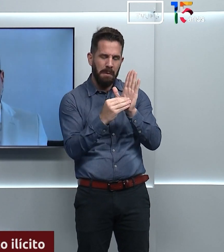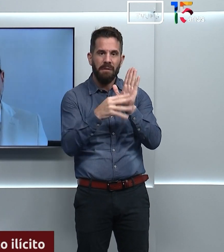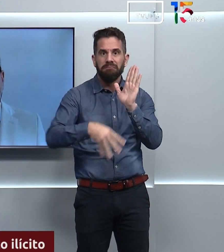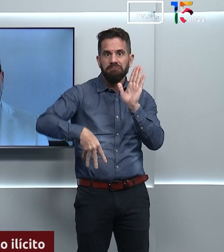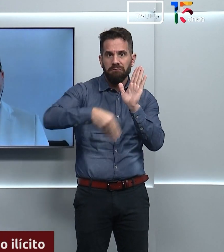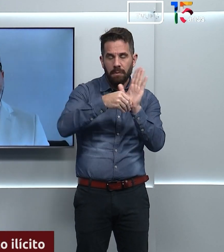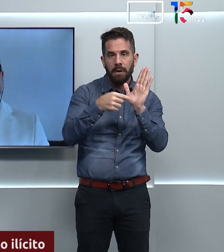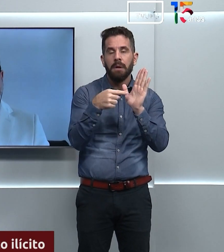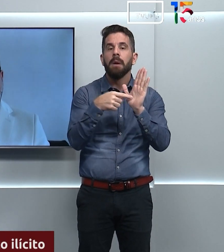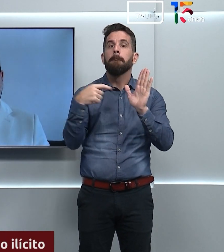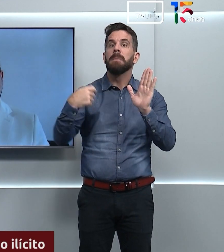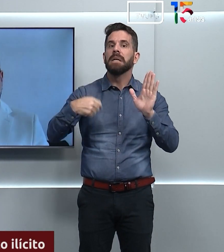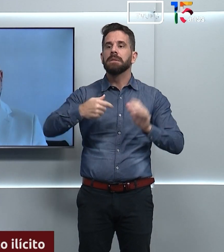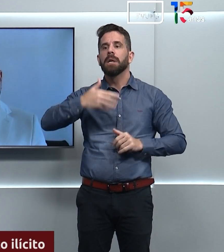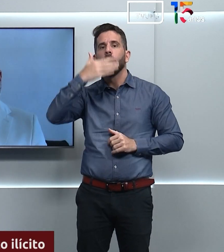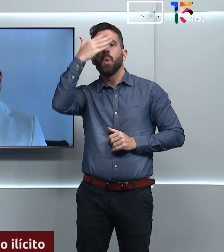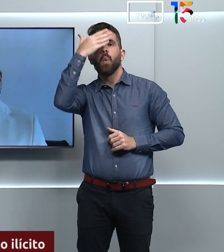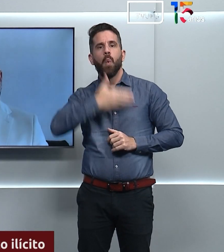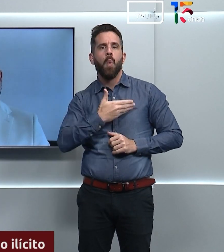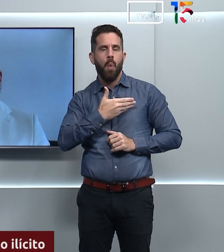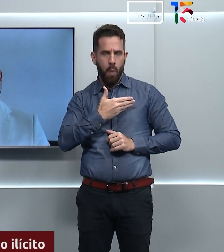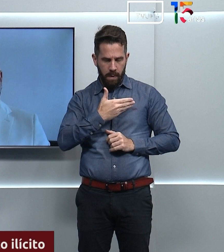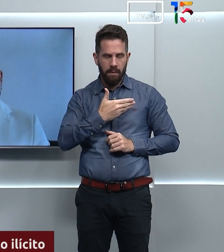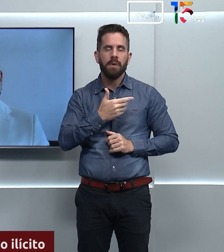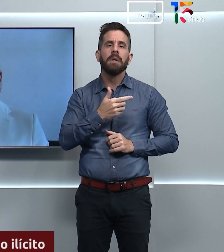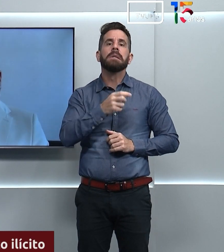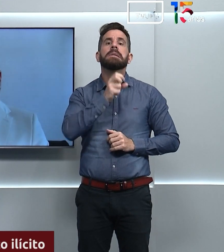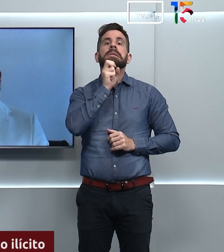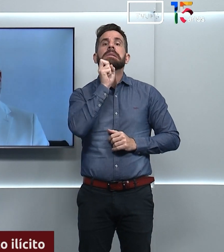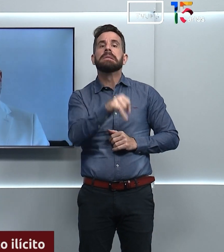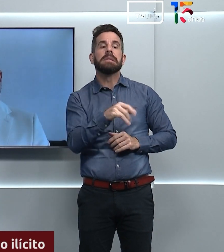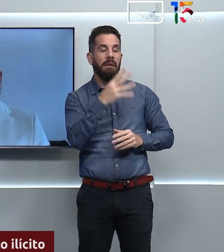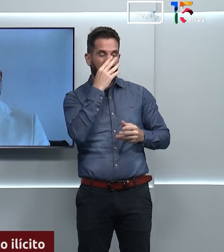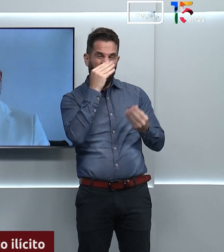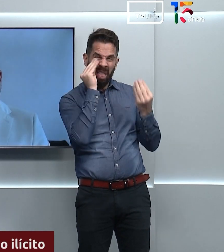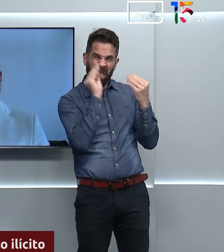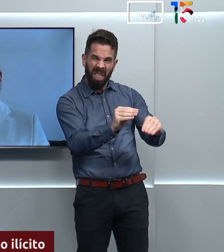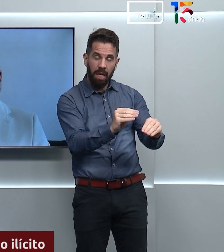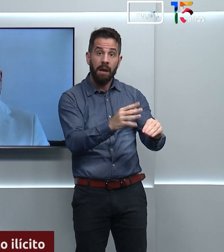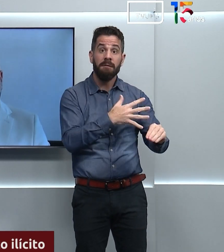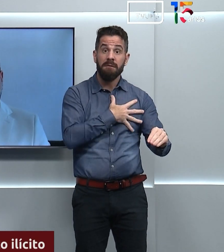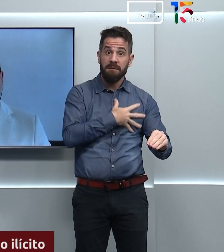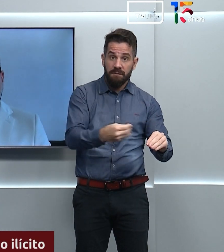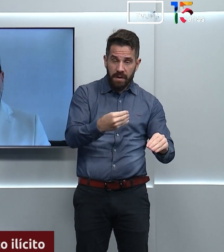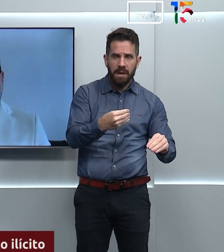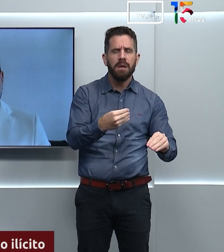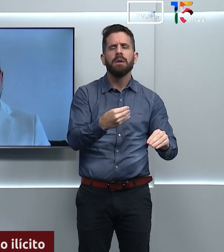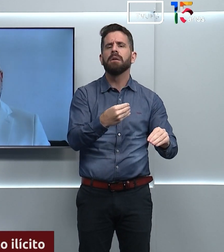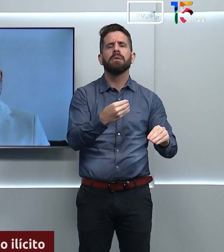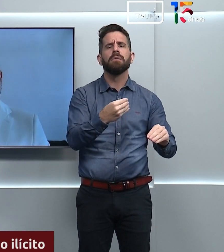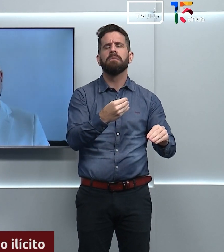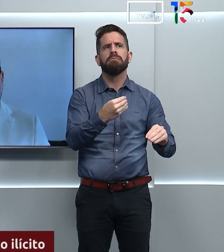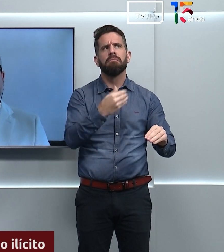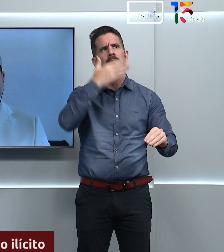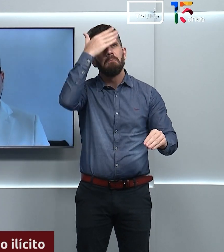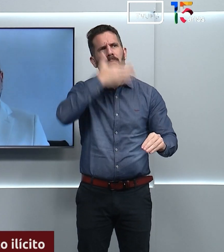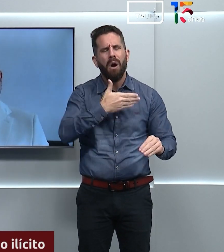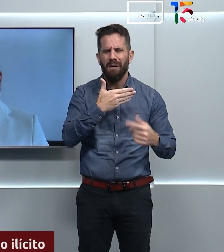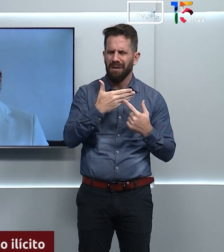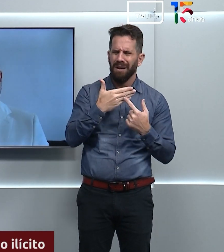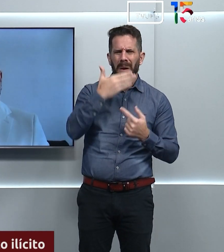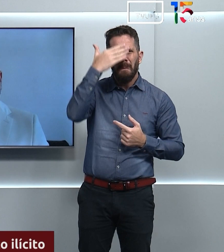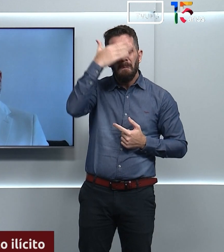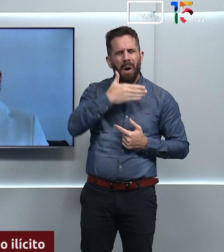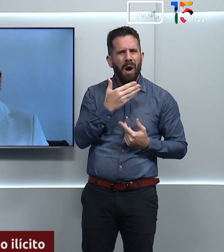comprovadas as consequências desse abandono afetivo. Como fazer isso? Por exemplo, se